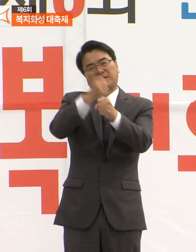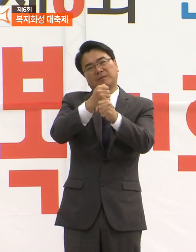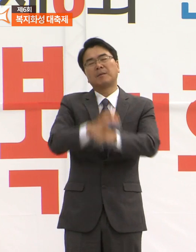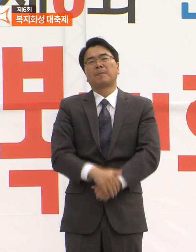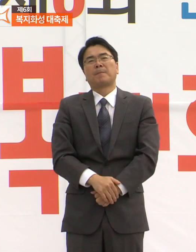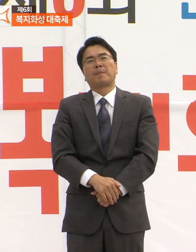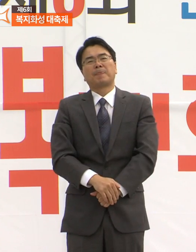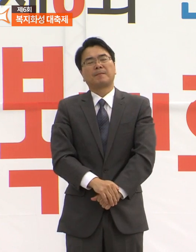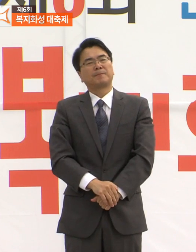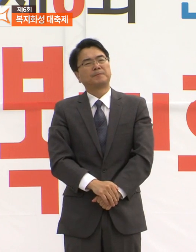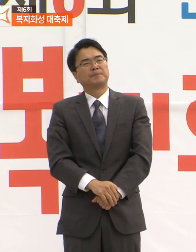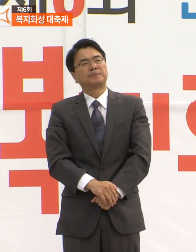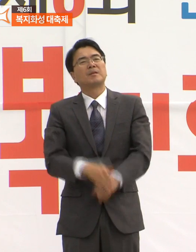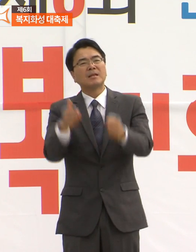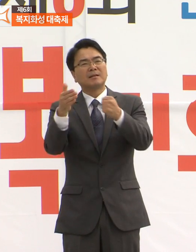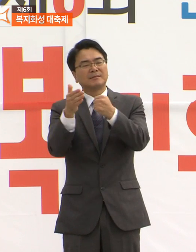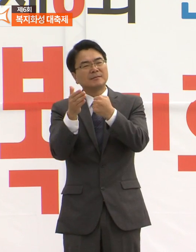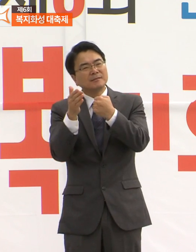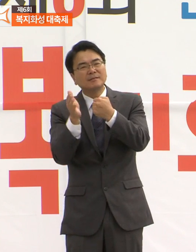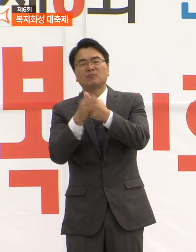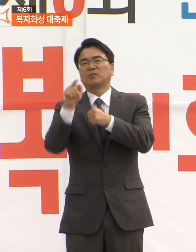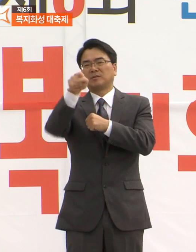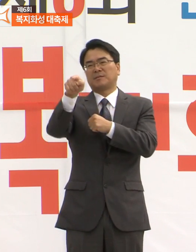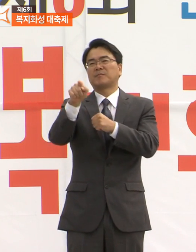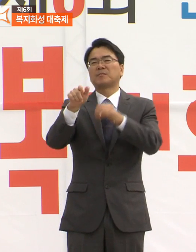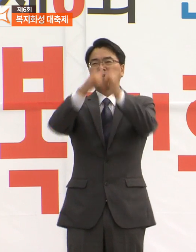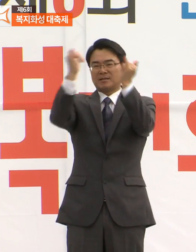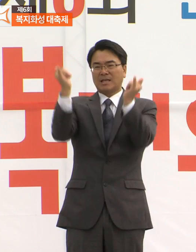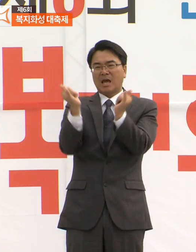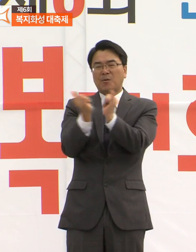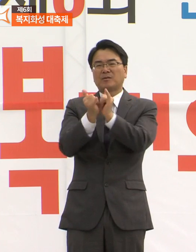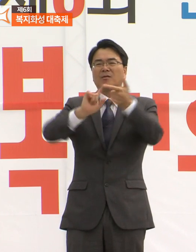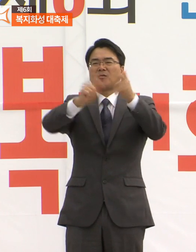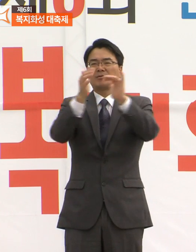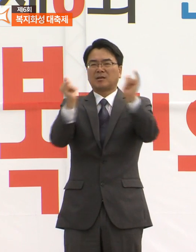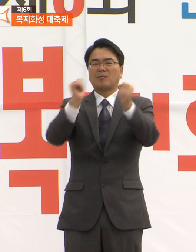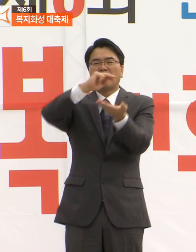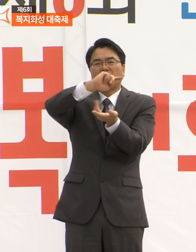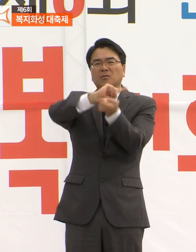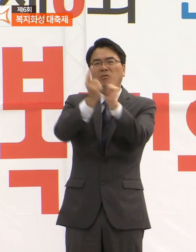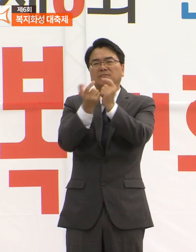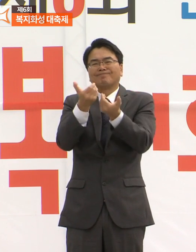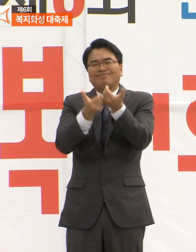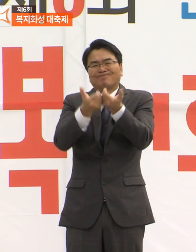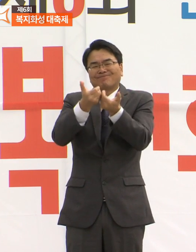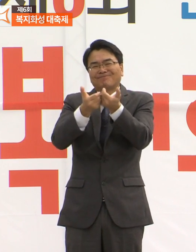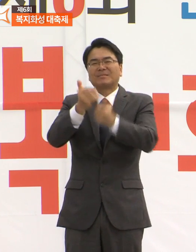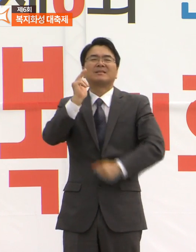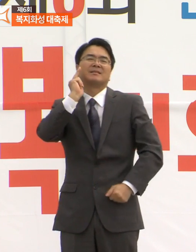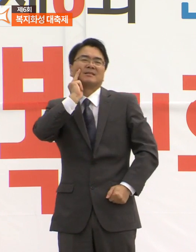됩니다. 그래서 나타나는 현상은 또한 사회적 갈등이 또 굉장히 심한 나라가 돼버렸죠.